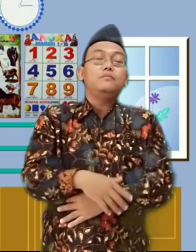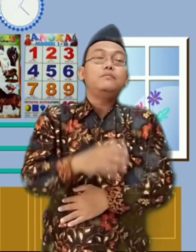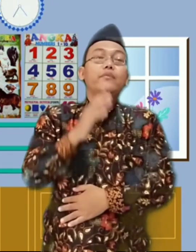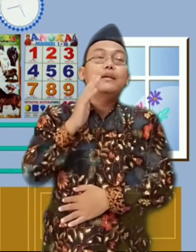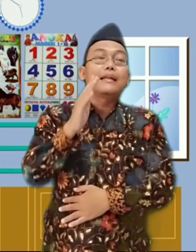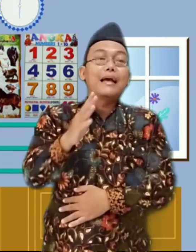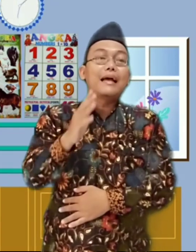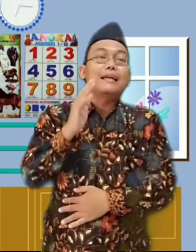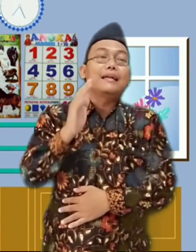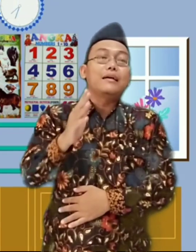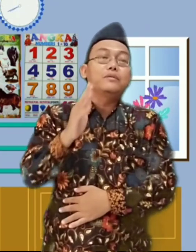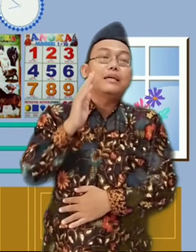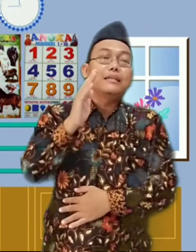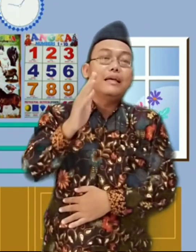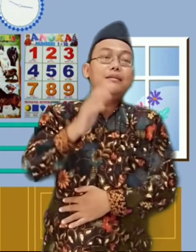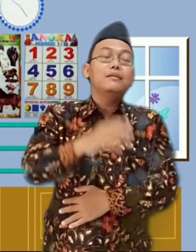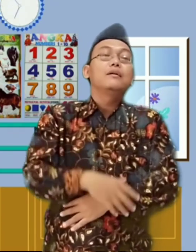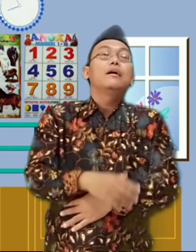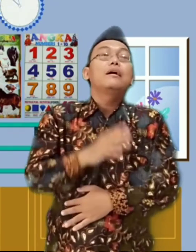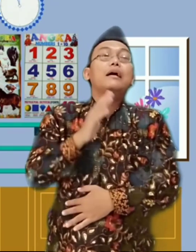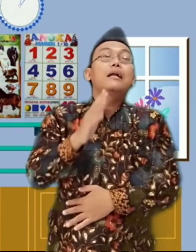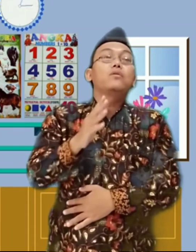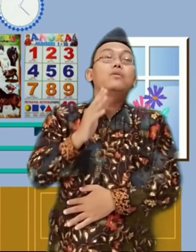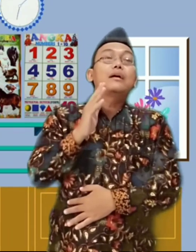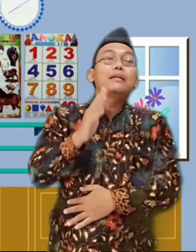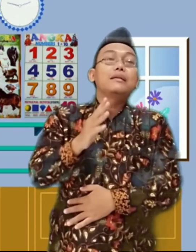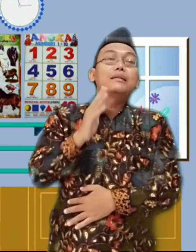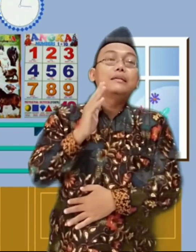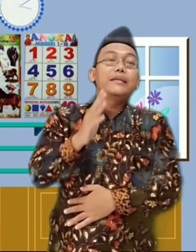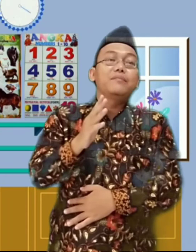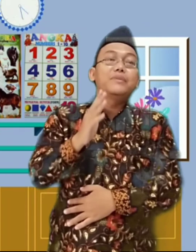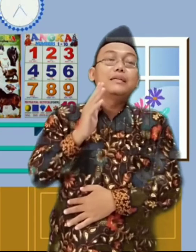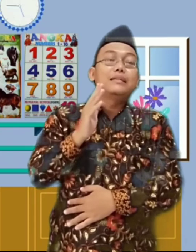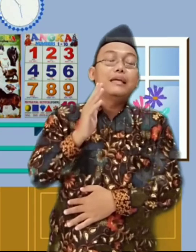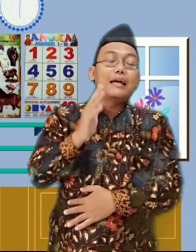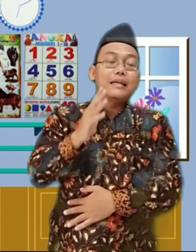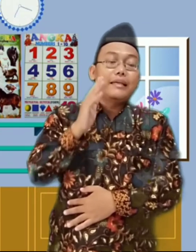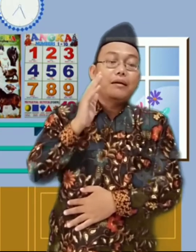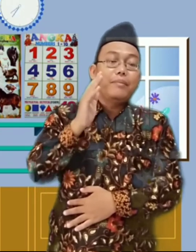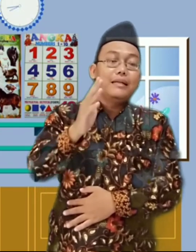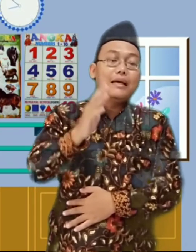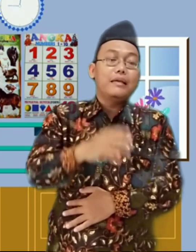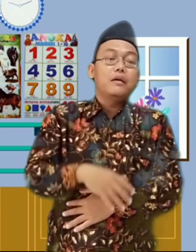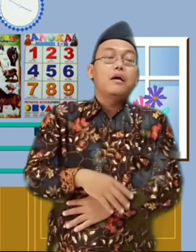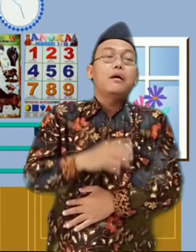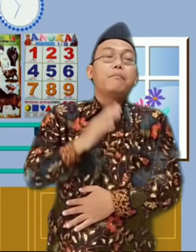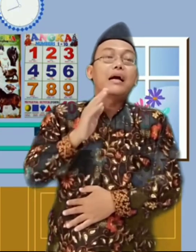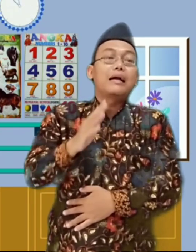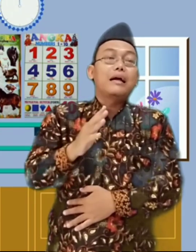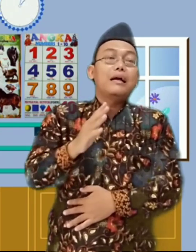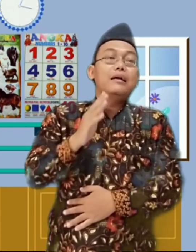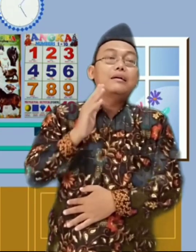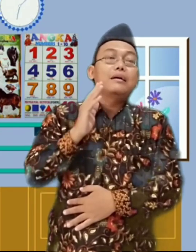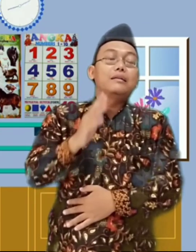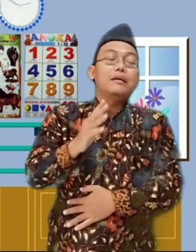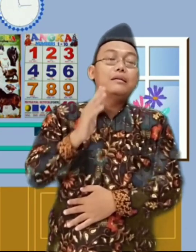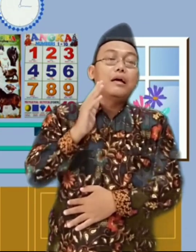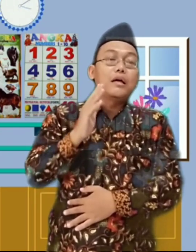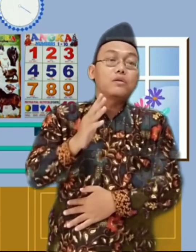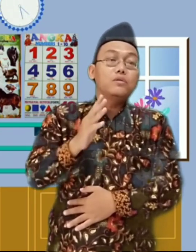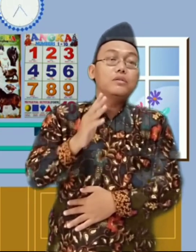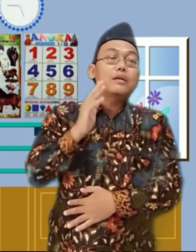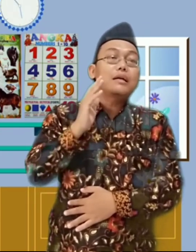pandai. Nah, anak-anakku sekalian, kalau kalian ingin menjadi anak yang pandai, maka